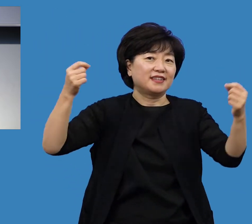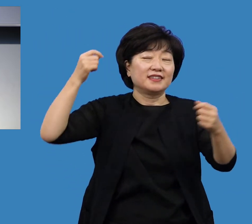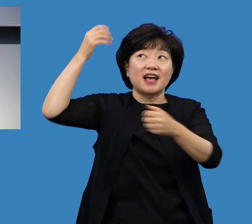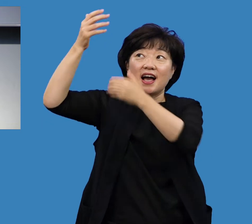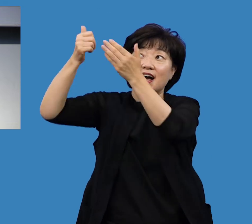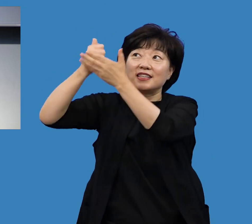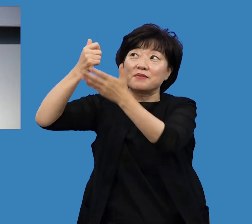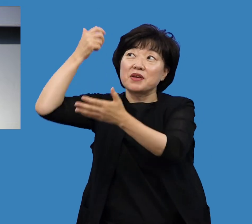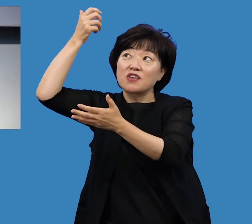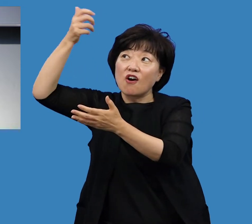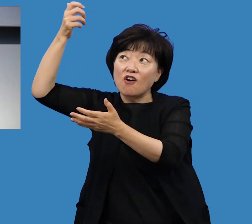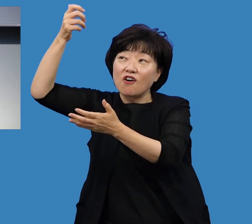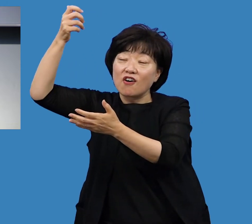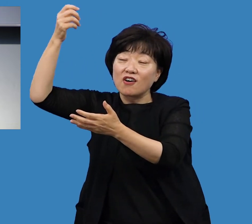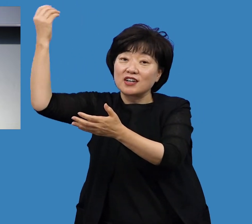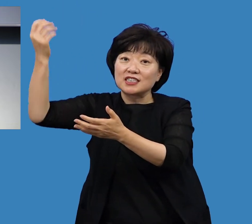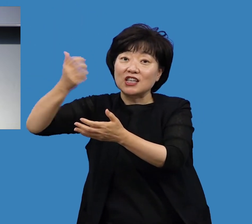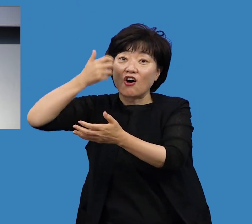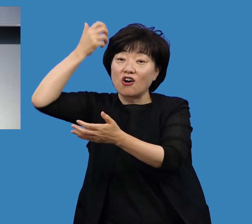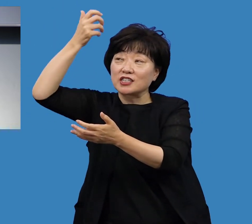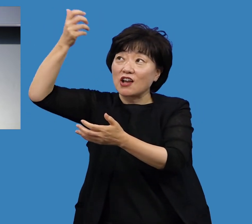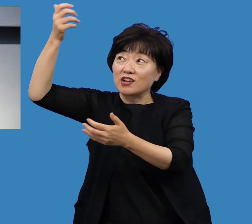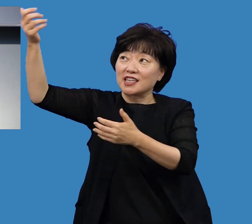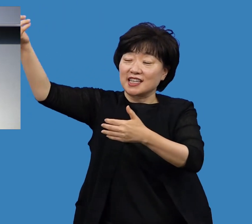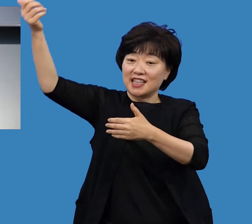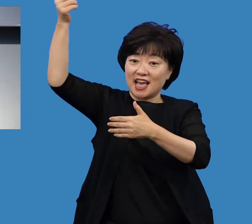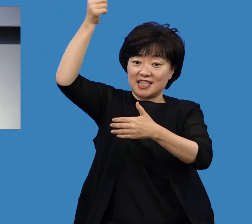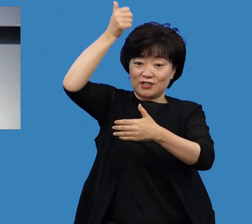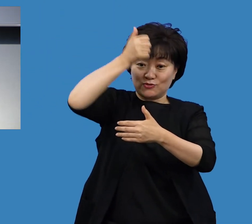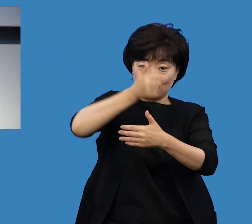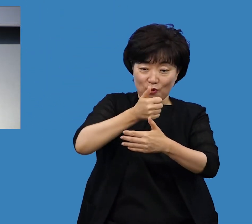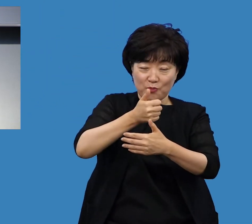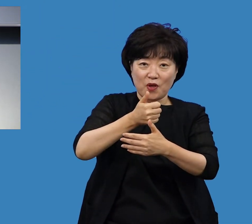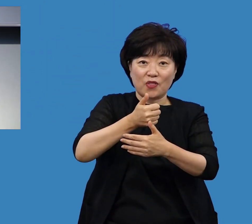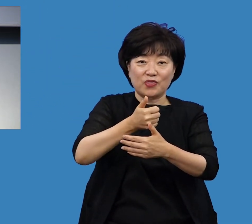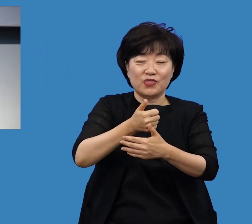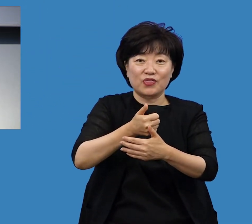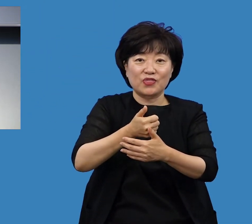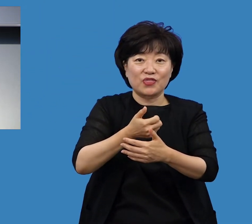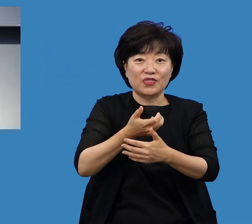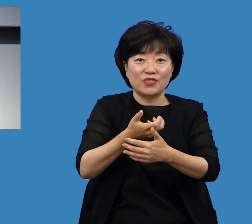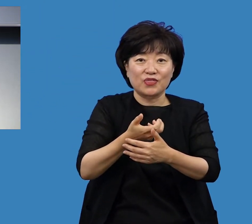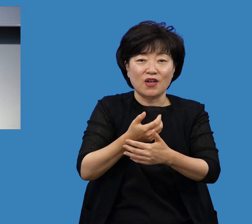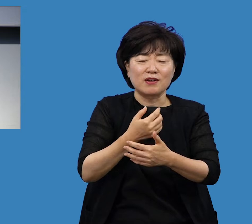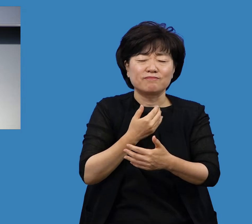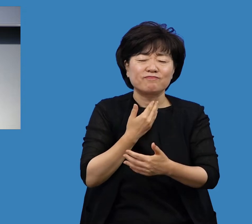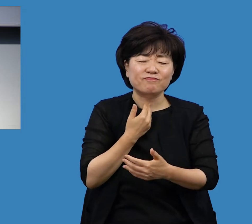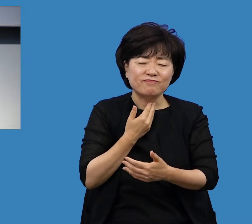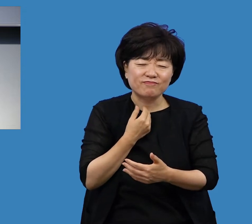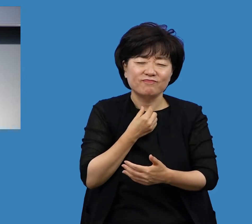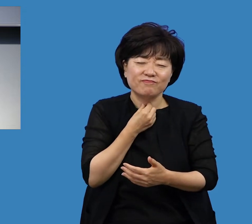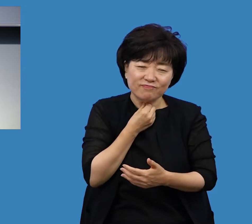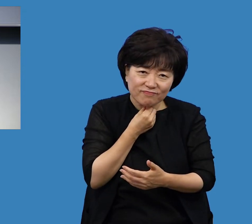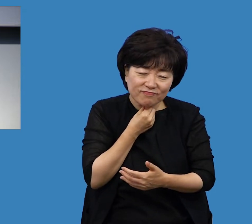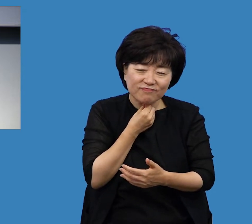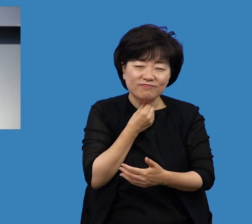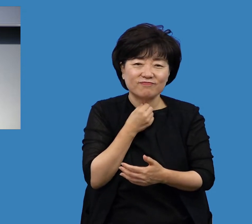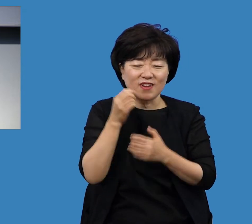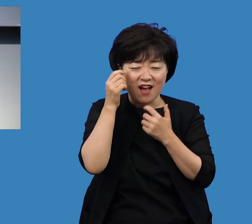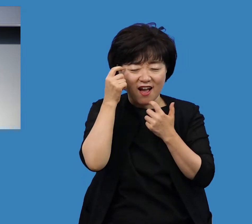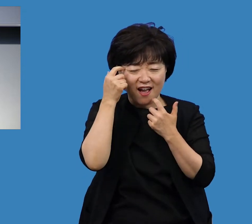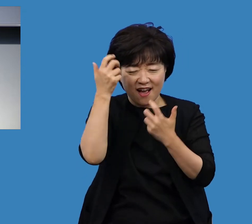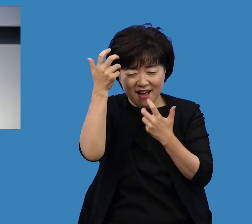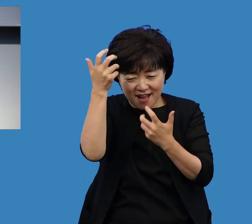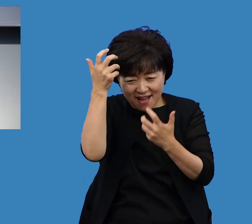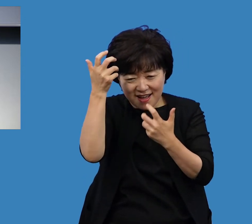하나님의 영이 우리 안에 들어오면 어떤 게 일어나죠? 갈망이 일어납니다. 근데 어떤 갈망이냐면 이